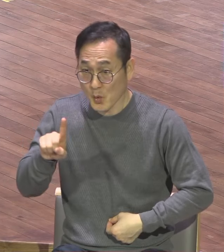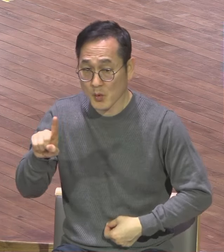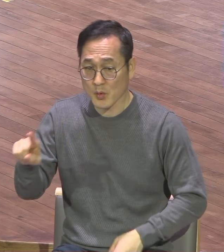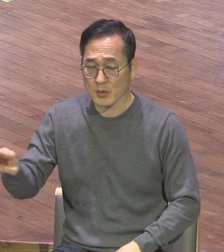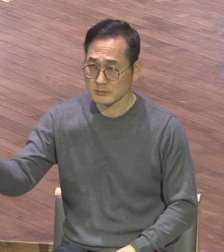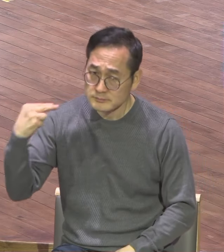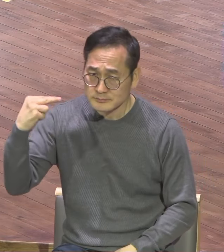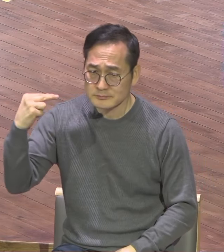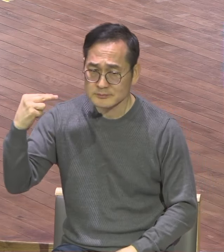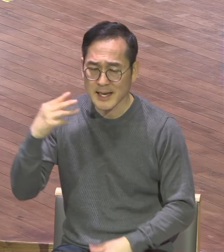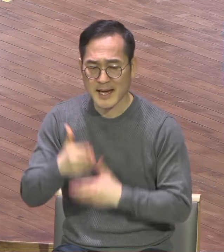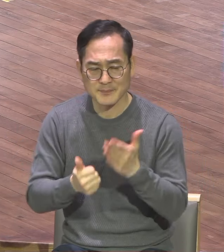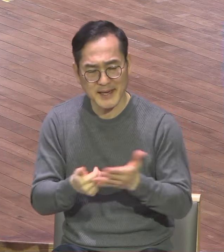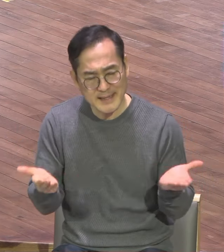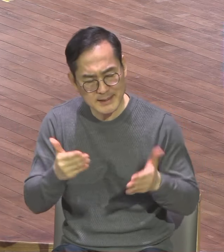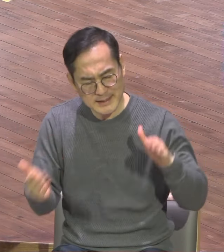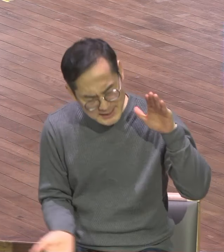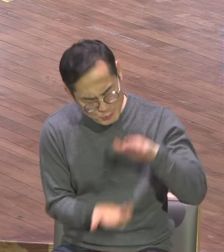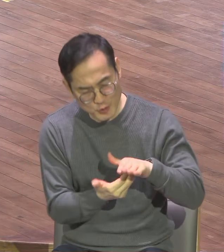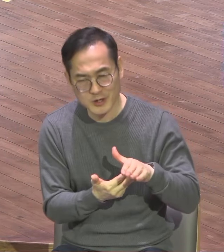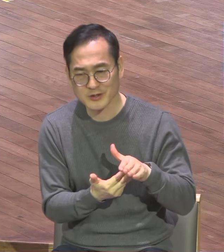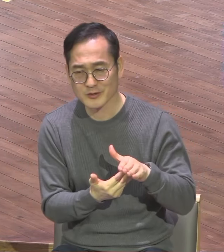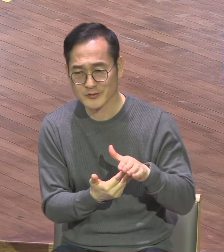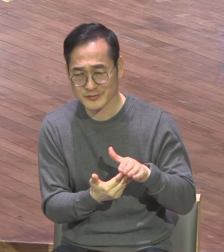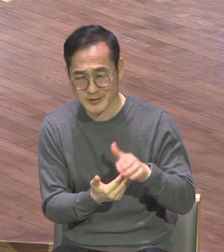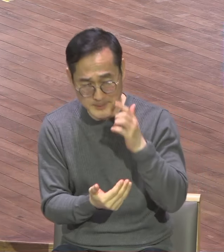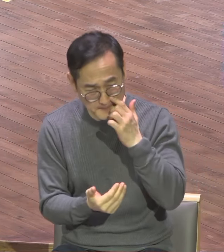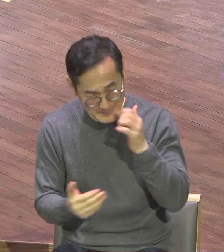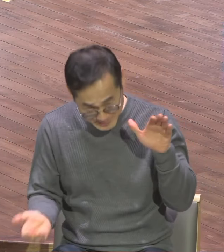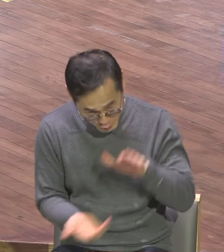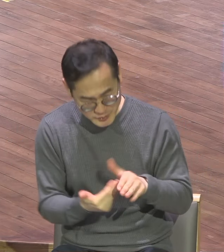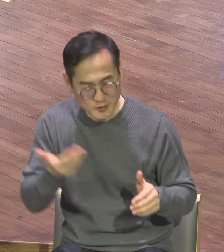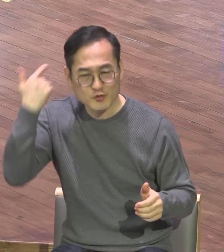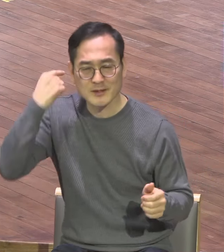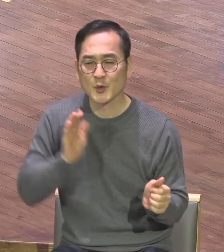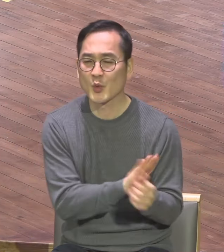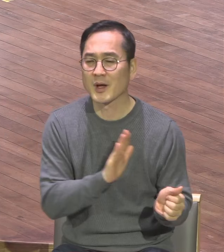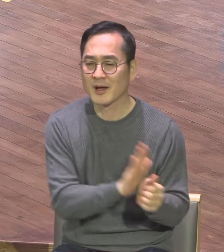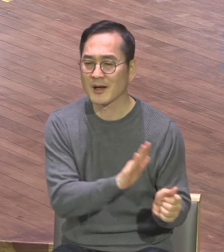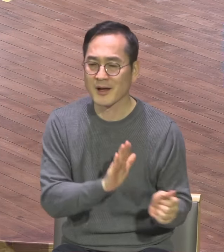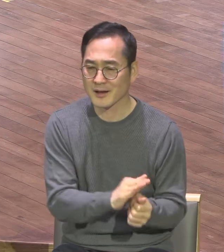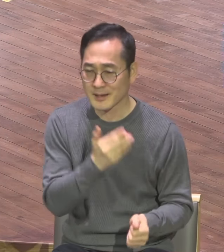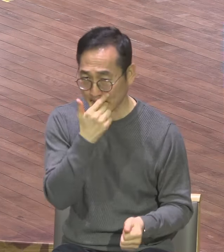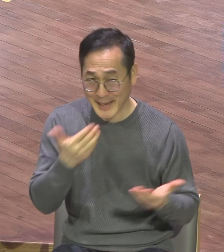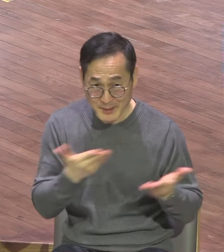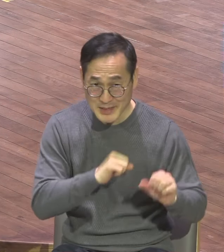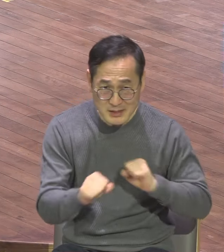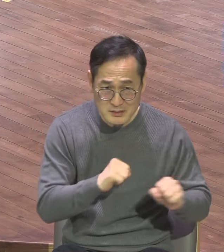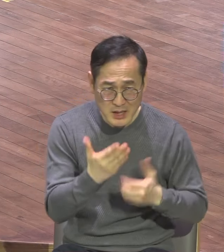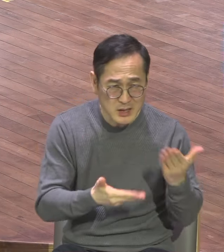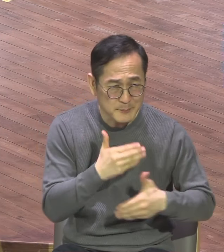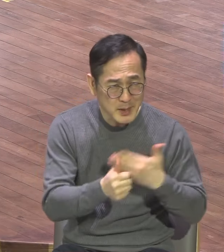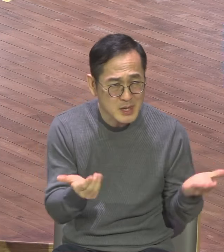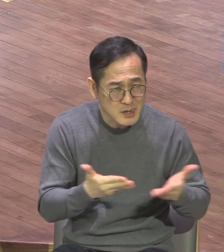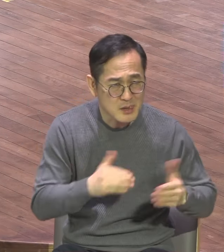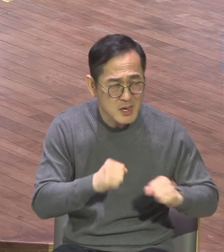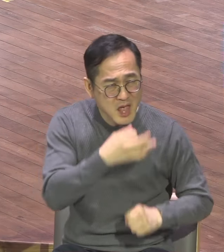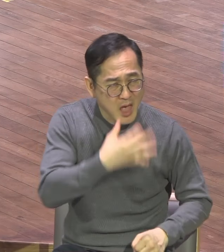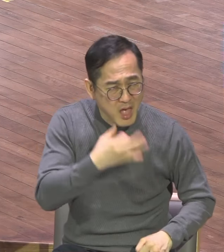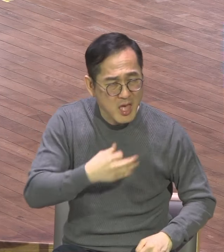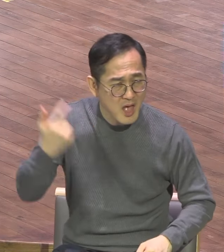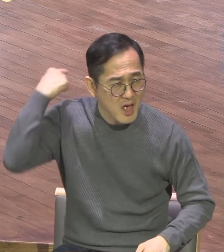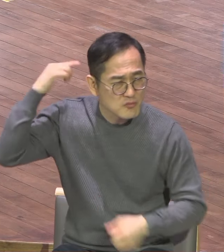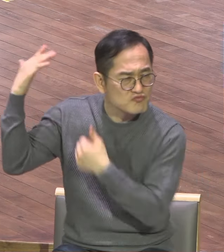하나님의 뜻이 성취되도록 하나님 쉬지 아니하시고 우리를 도우시는 것. 성실하심. 쉬지 아니하시고 우리 나를